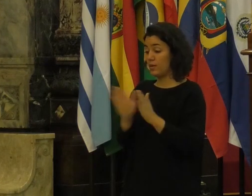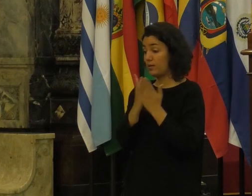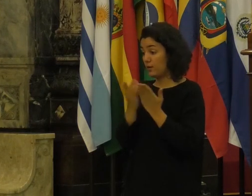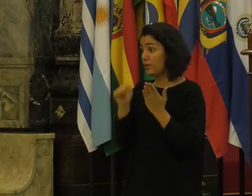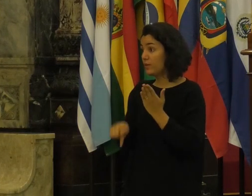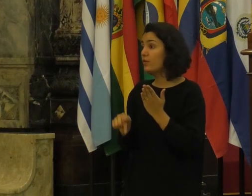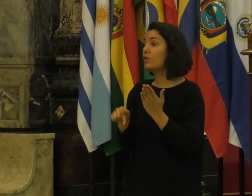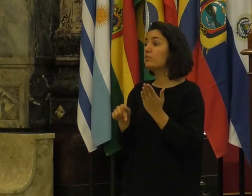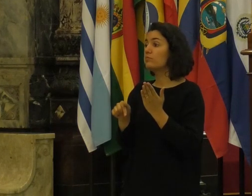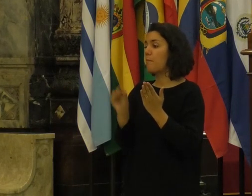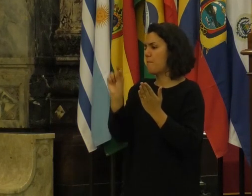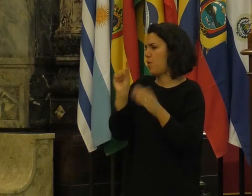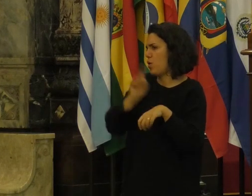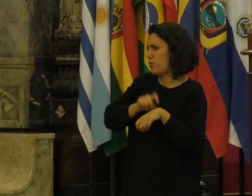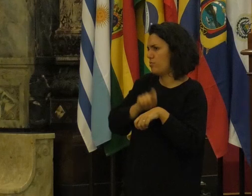poco, apareció hace unos días,